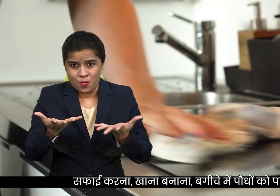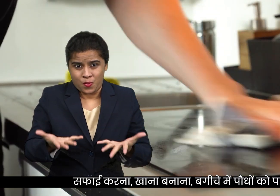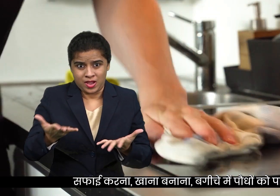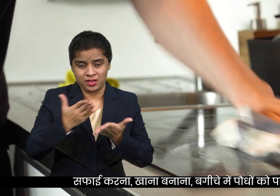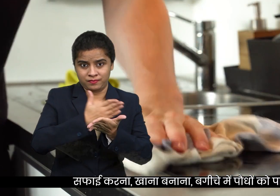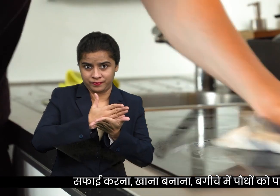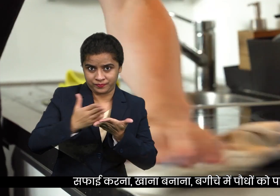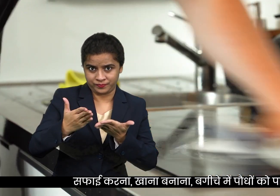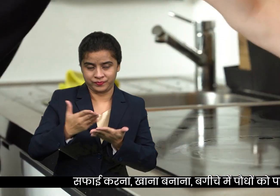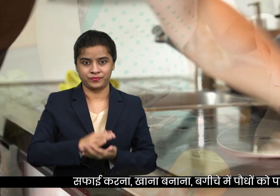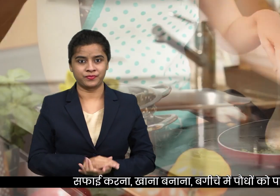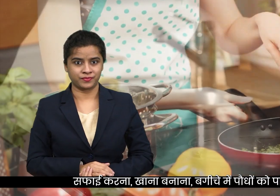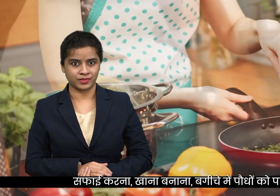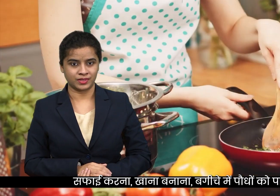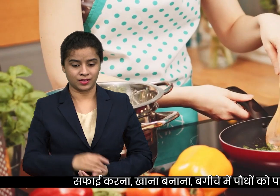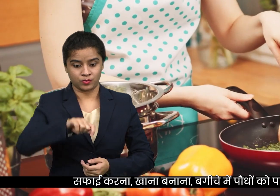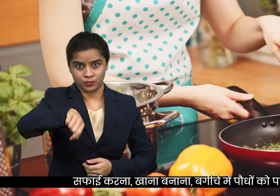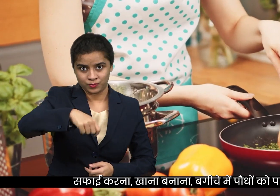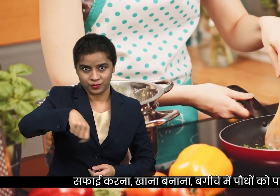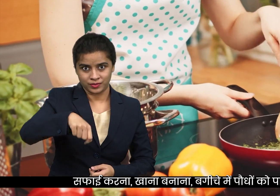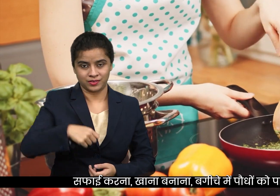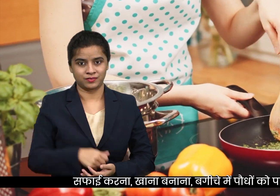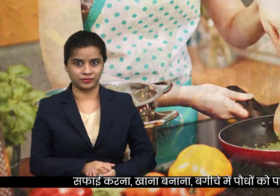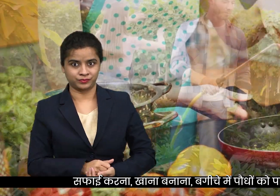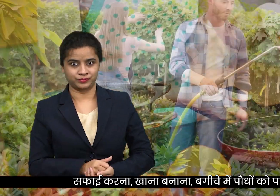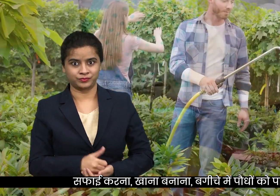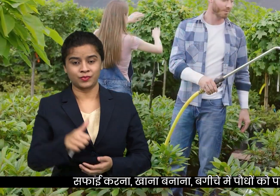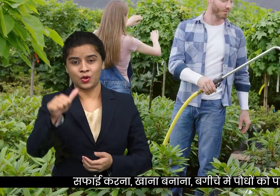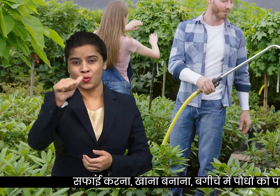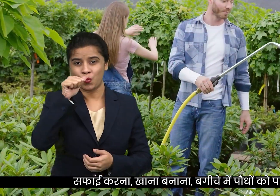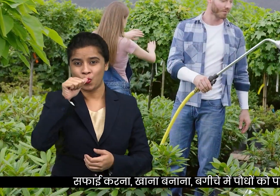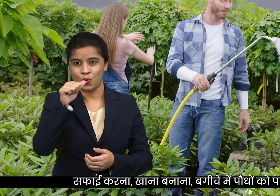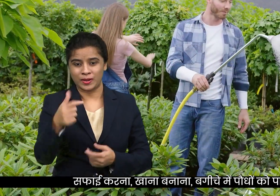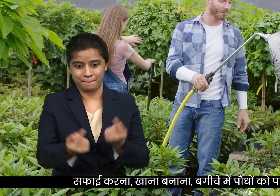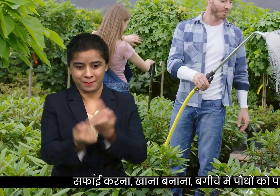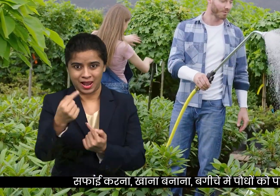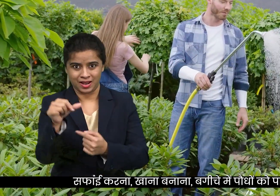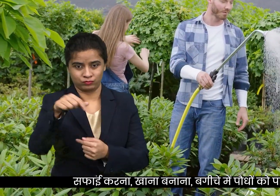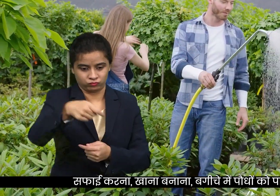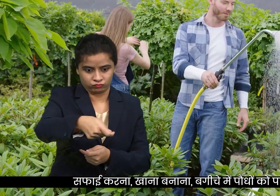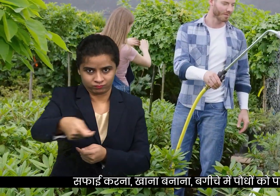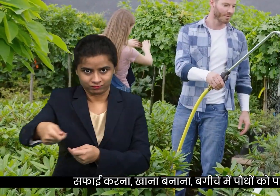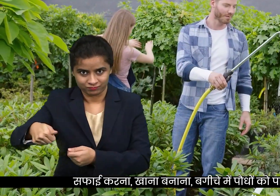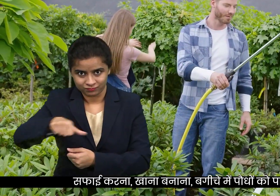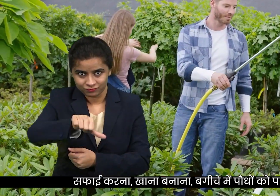सफाई करना, खाना बनाना, बगीचे में पौधों को पानी देना आदि।